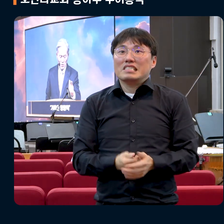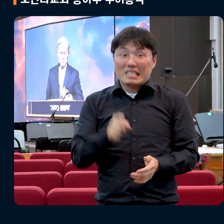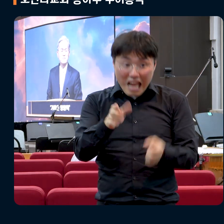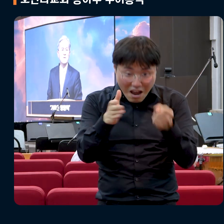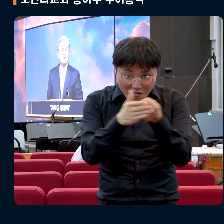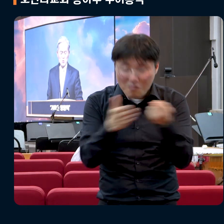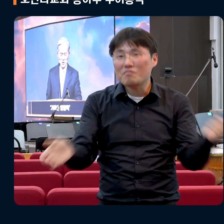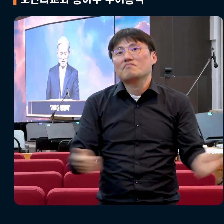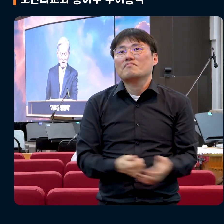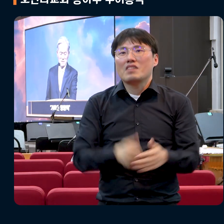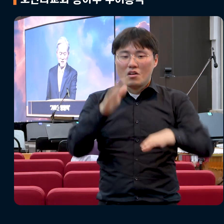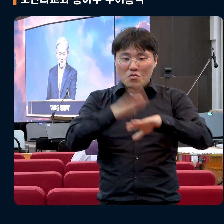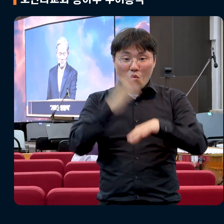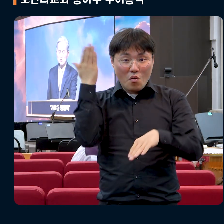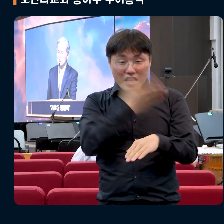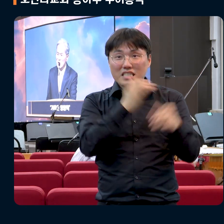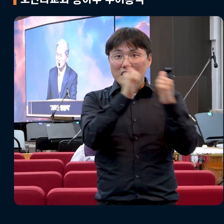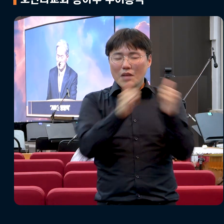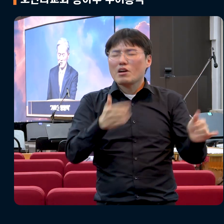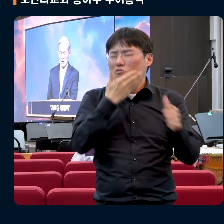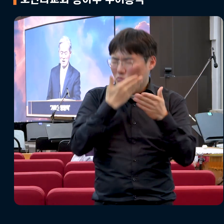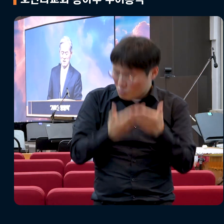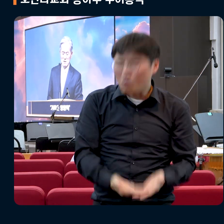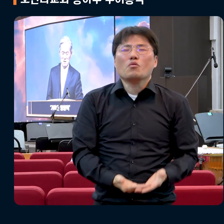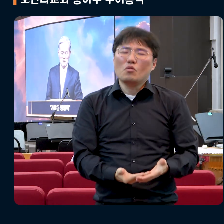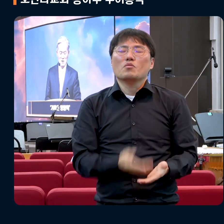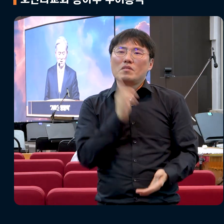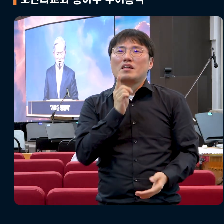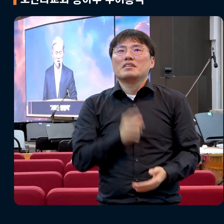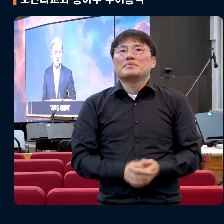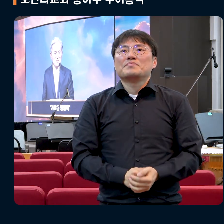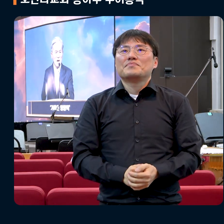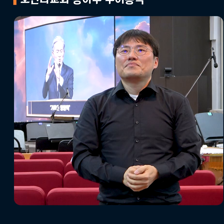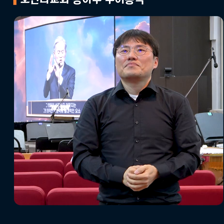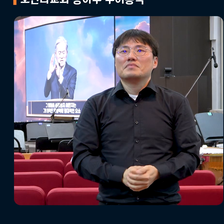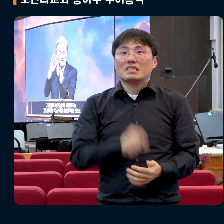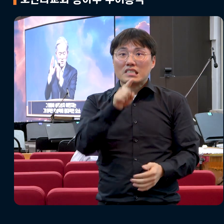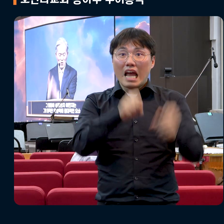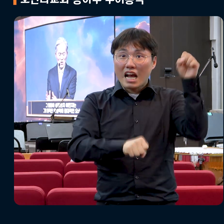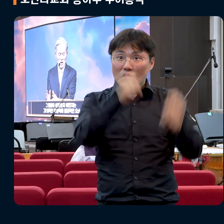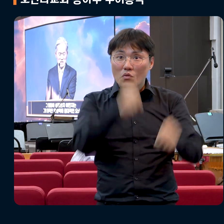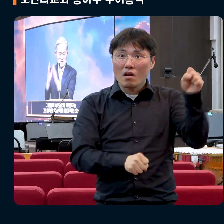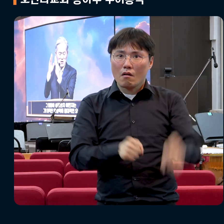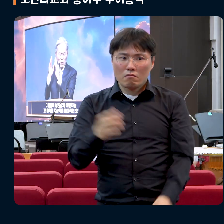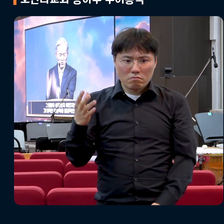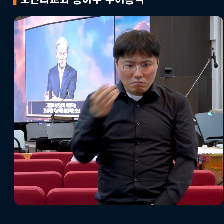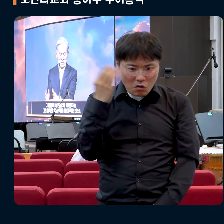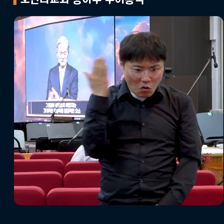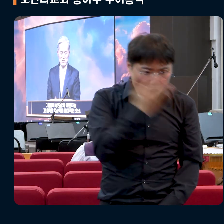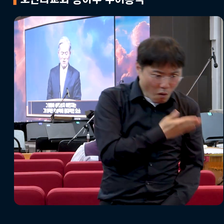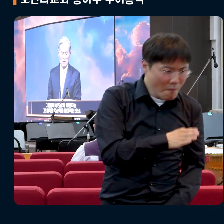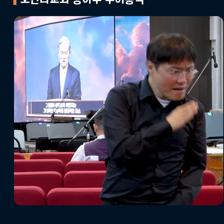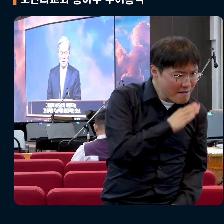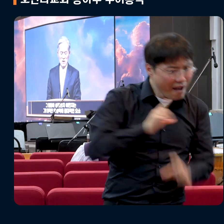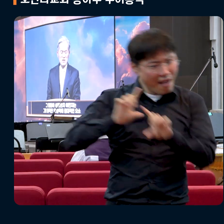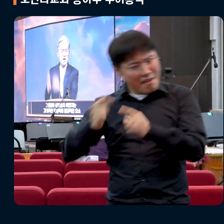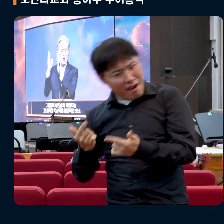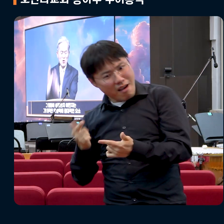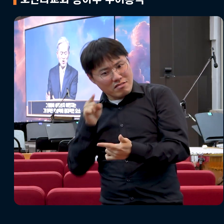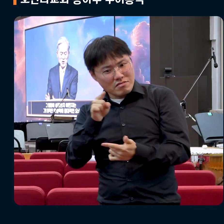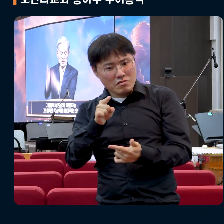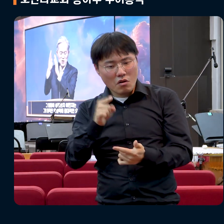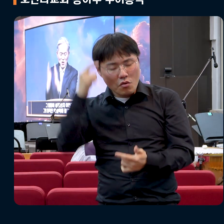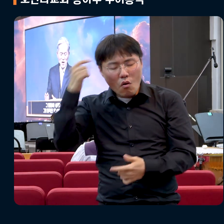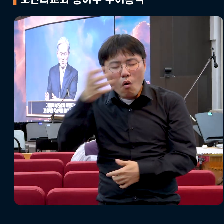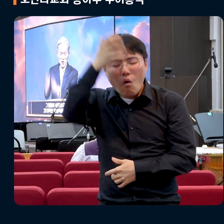바로 그래서 손이 깨끗한 사람이 중요한 것이다. 그 행동이 성결한지 어떤지는요,